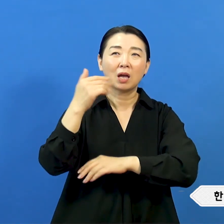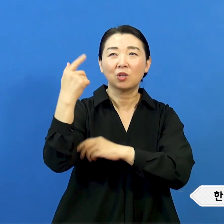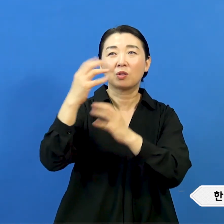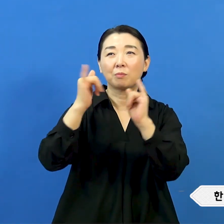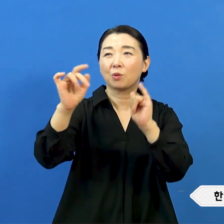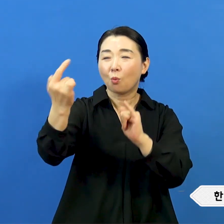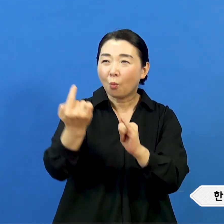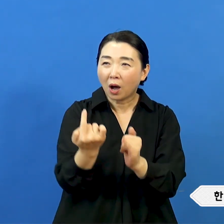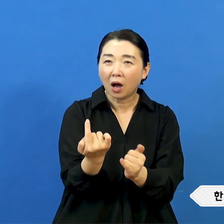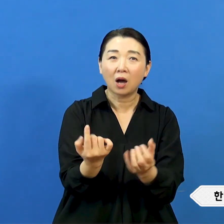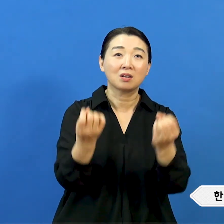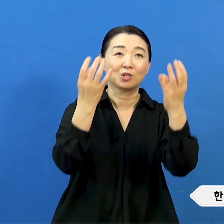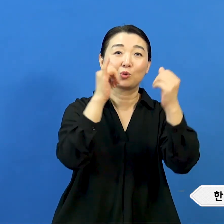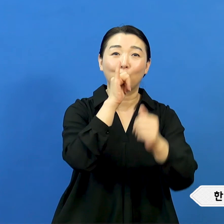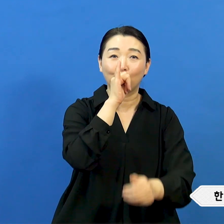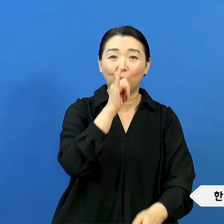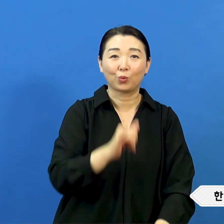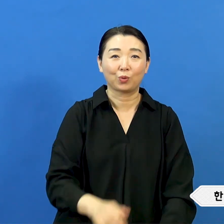라이브쇼,